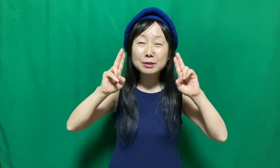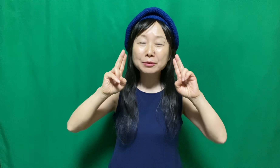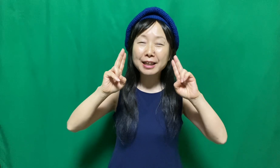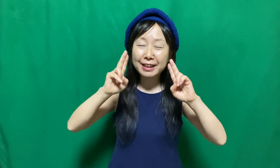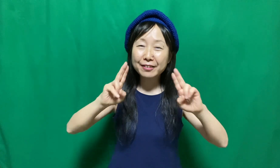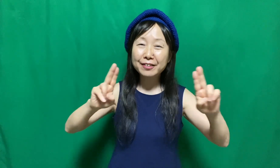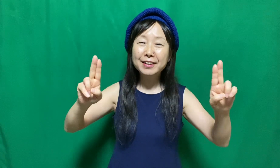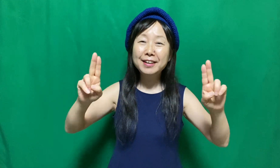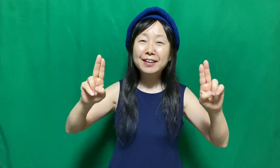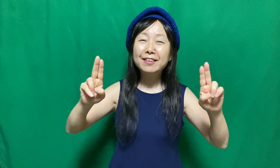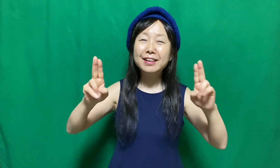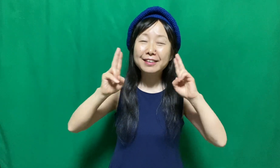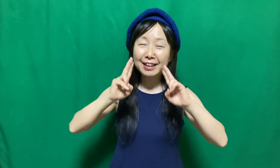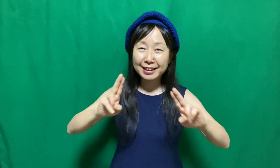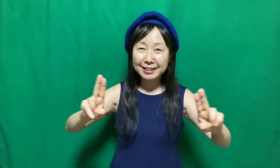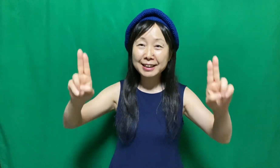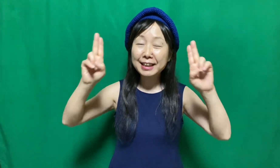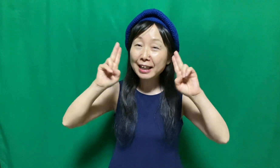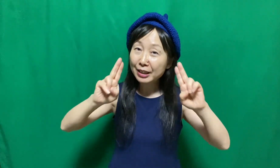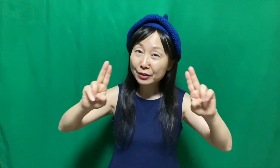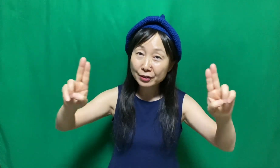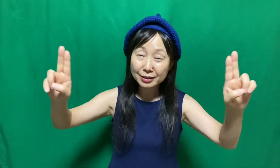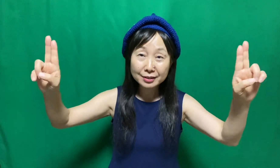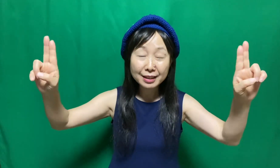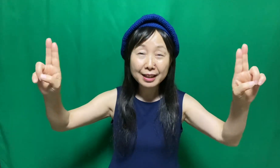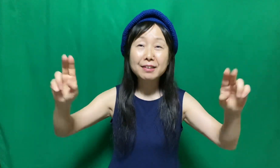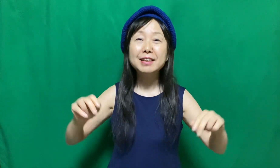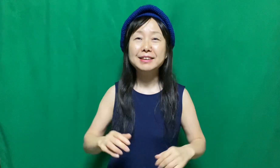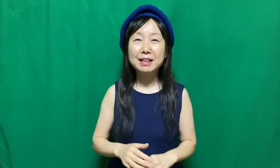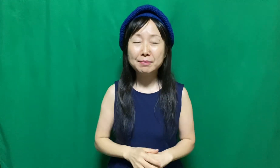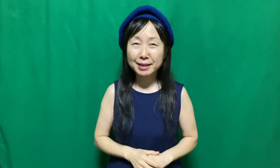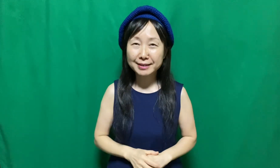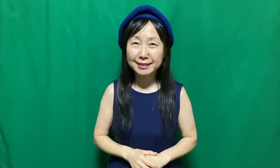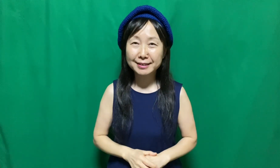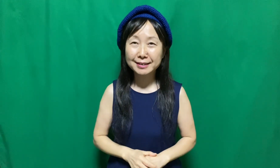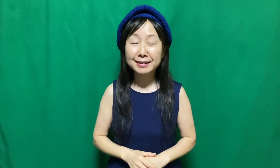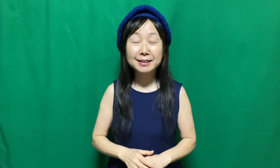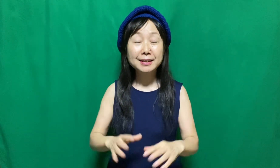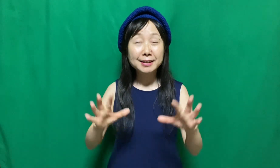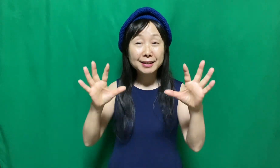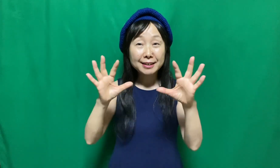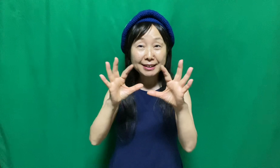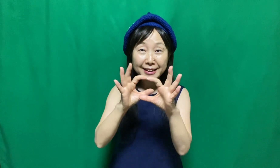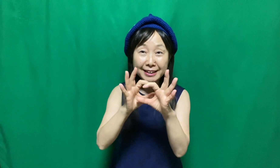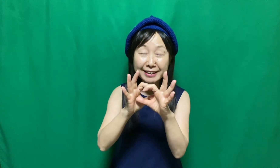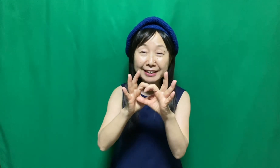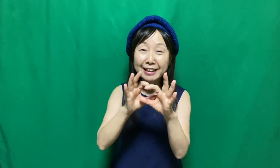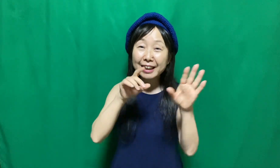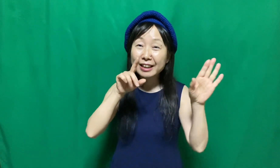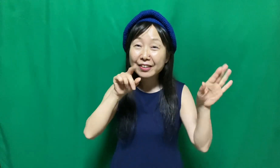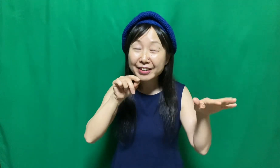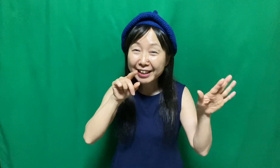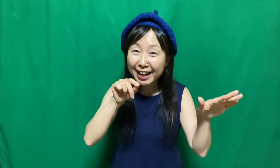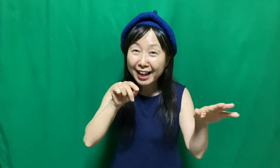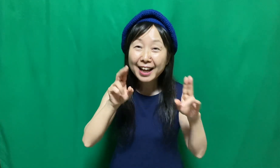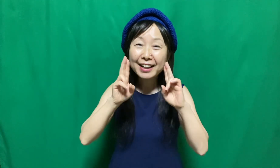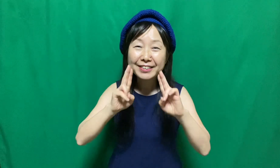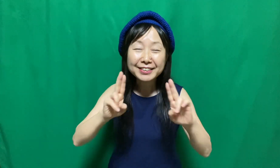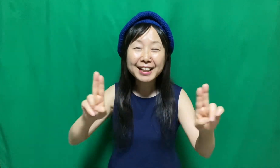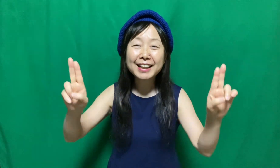リズムがね、こう音楽がですね、流れる様子を表しています。小さな鳥が歌っ